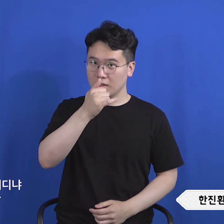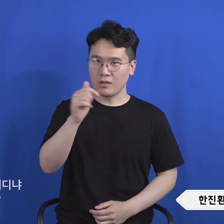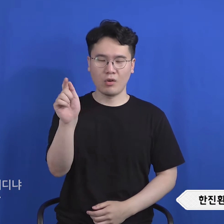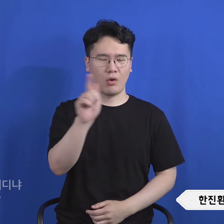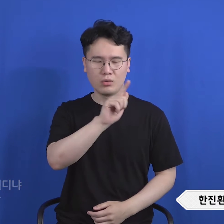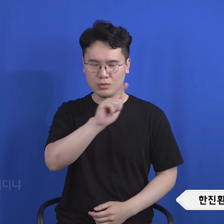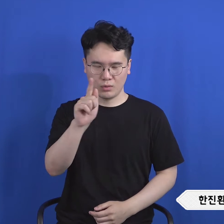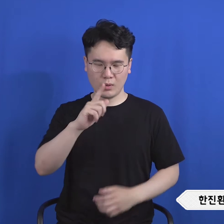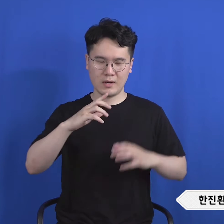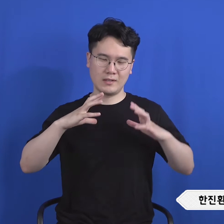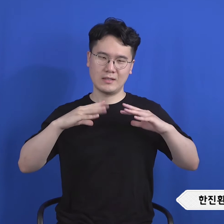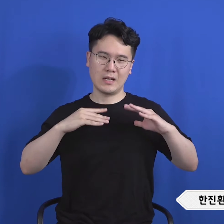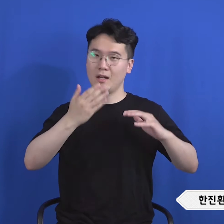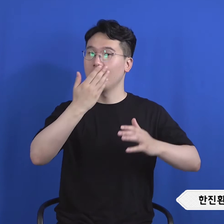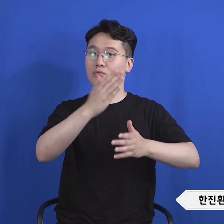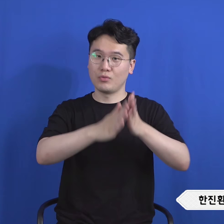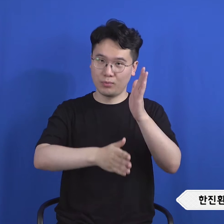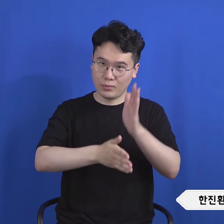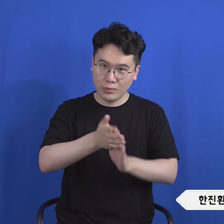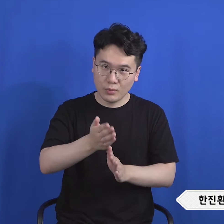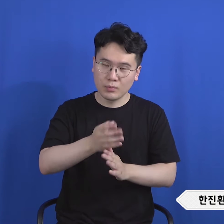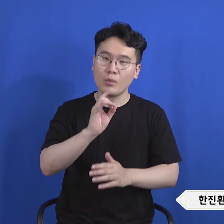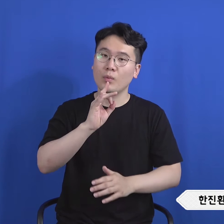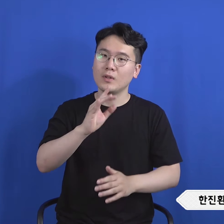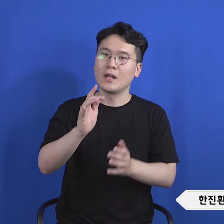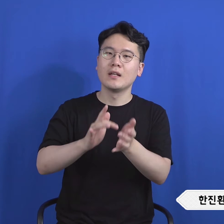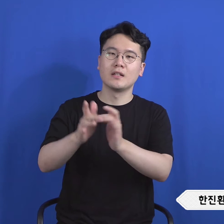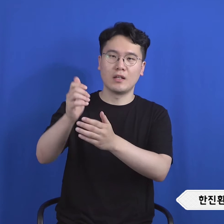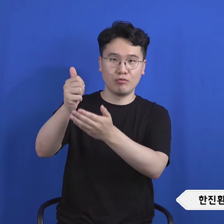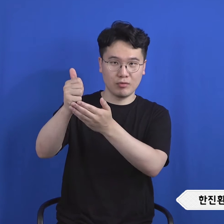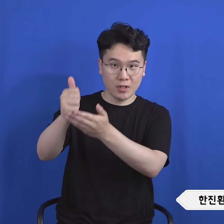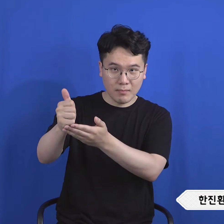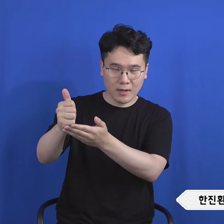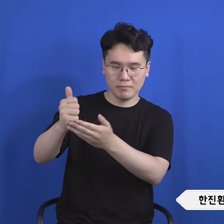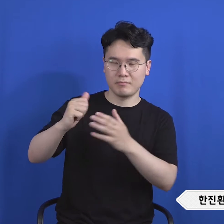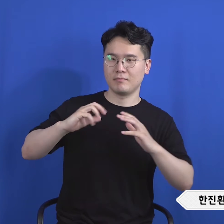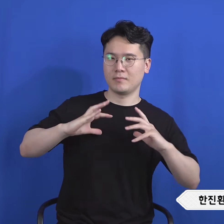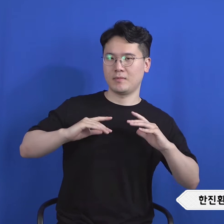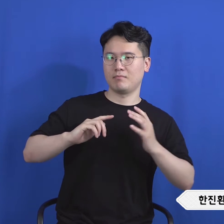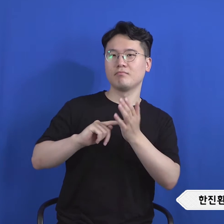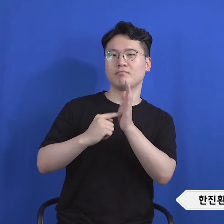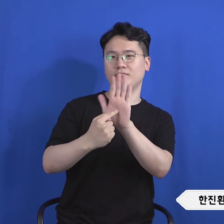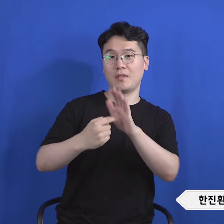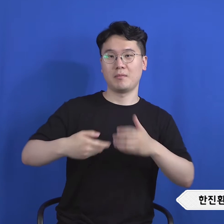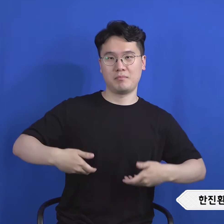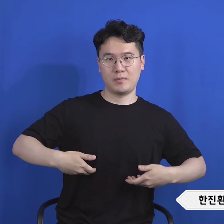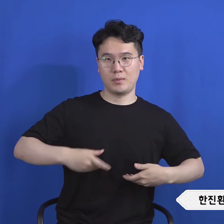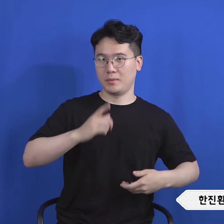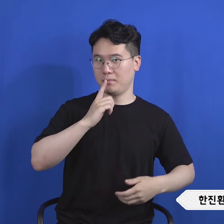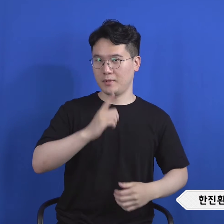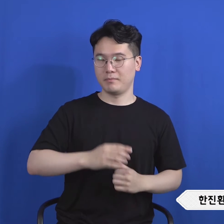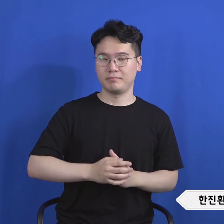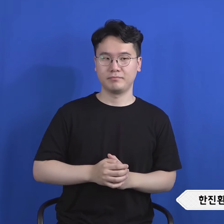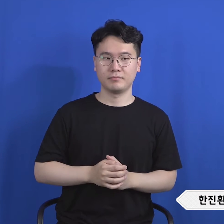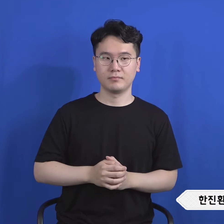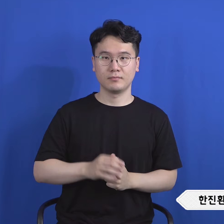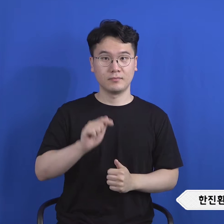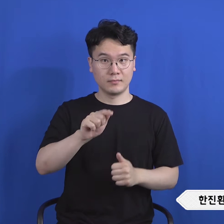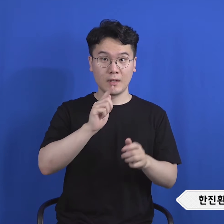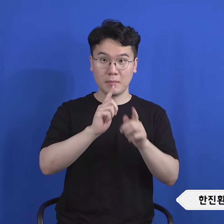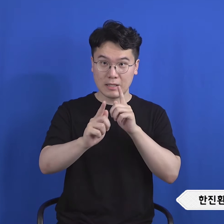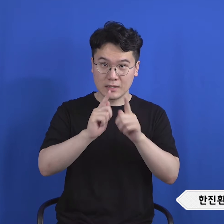어떤 것도 자랑거리가 될 수 없고 오직 예수님만 자랑해야 된다, 그런 말씀이죠. 이